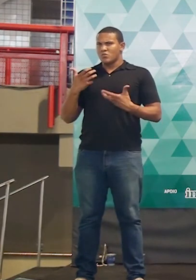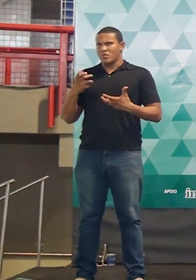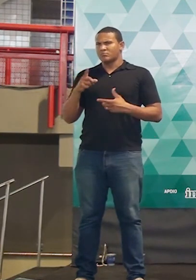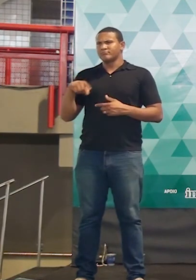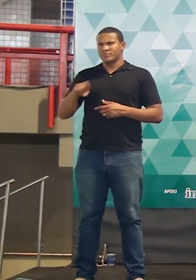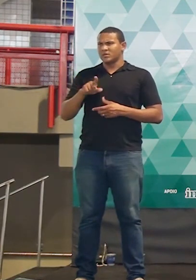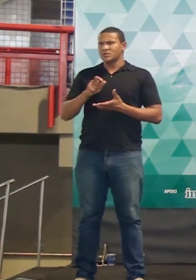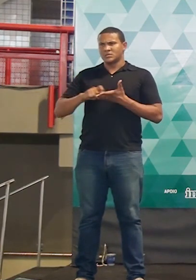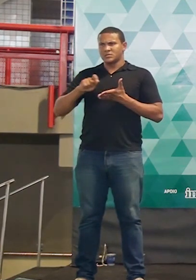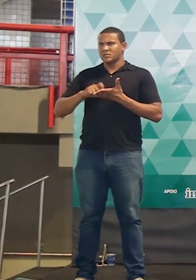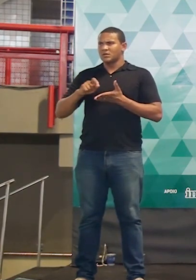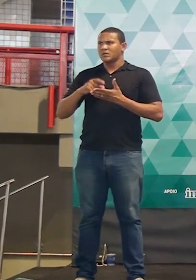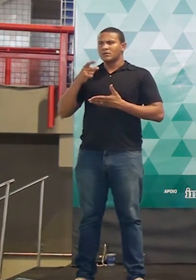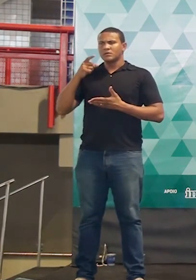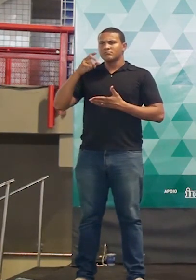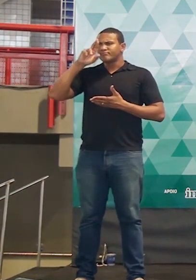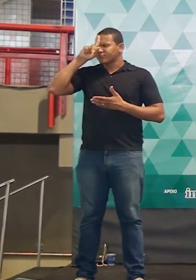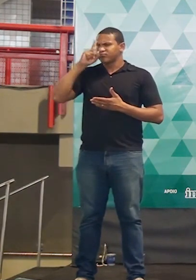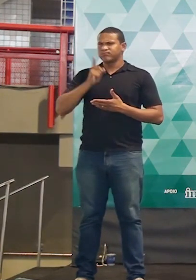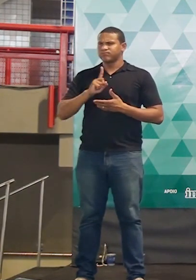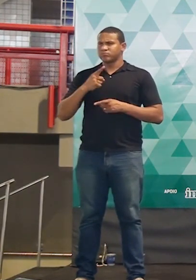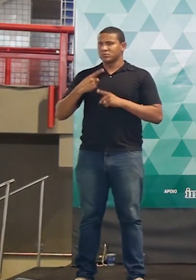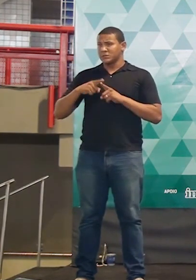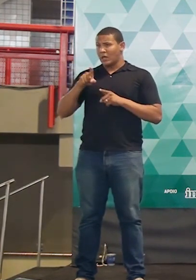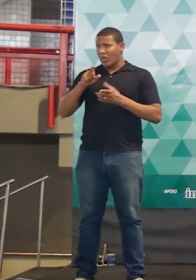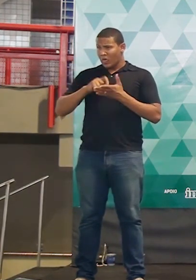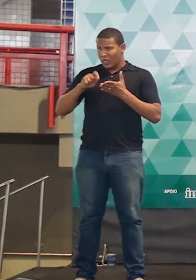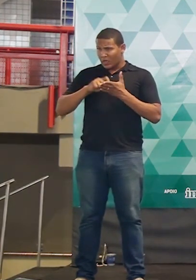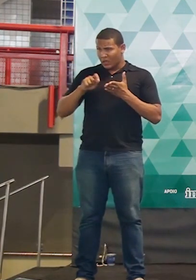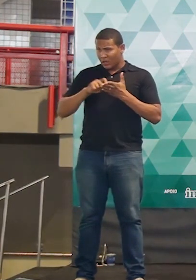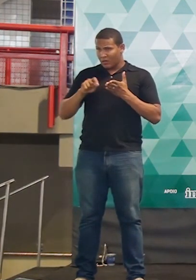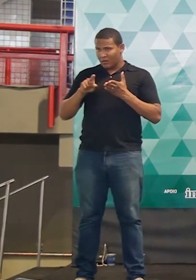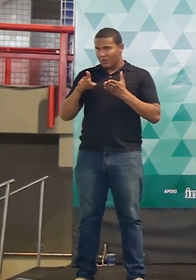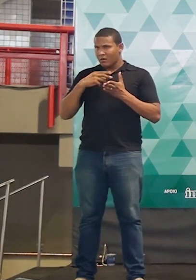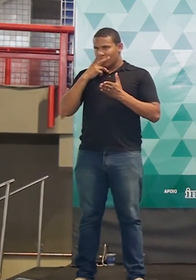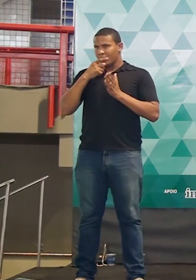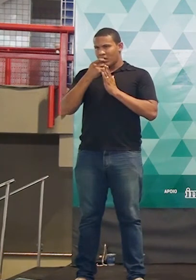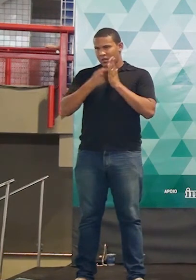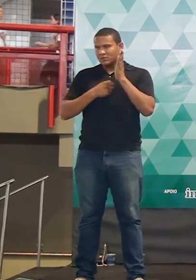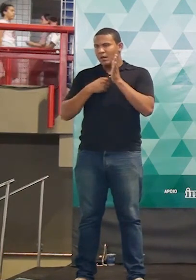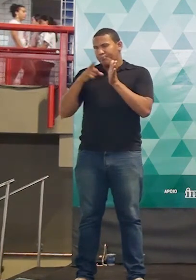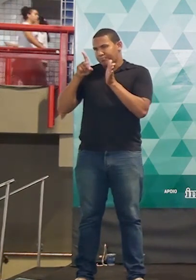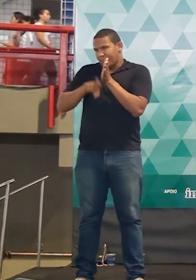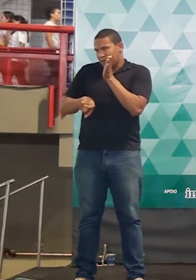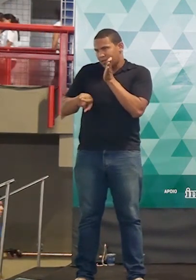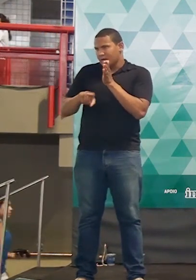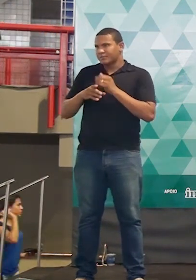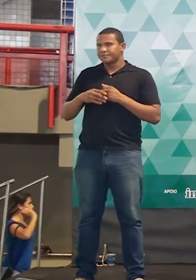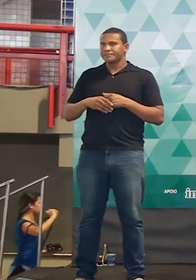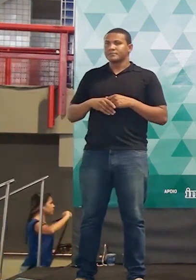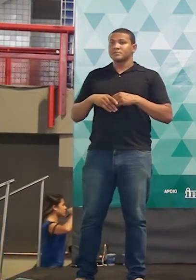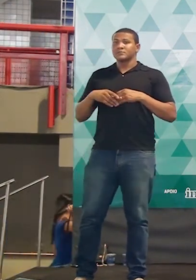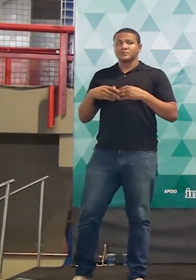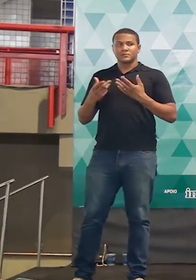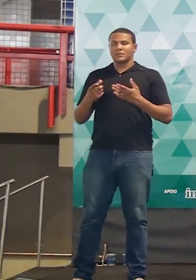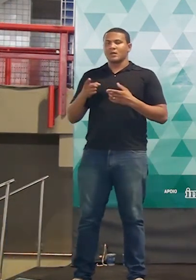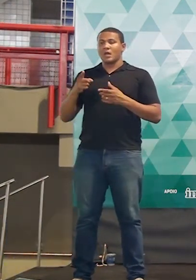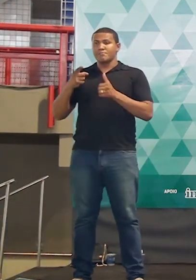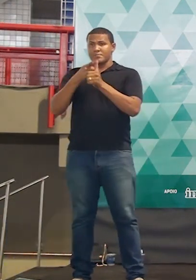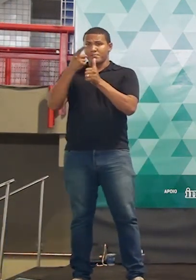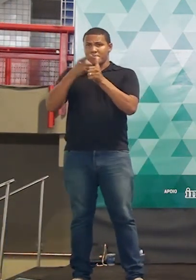você errar a escrita da palavra, você perde um tracinho na competência 1. A primeira letra é